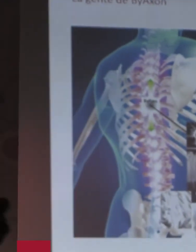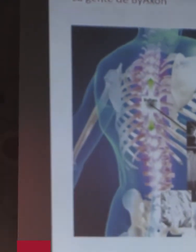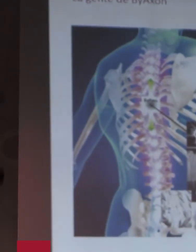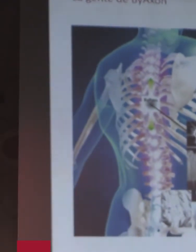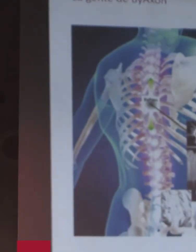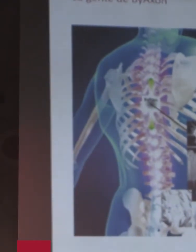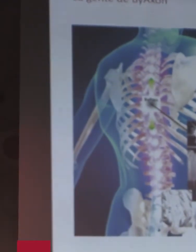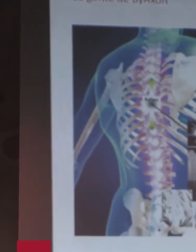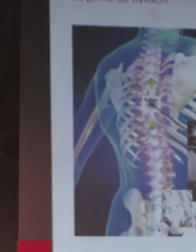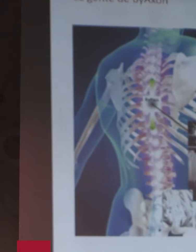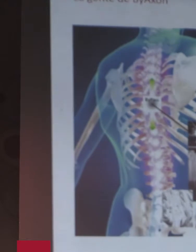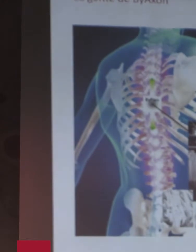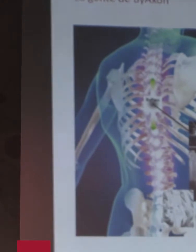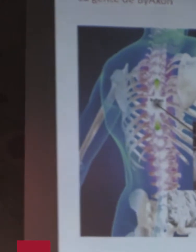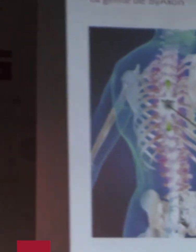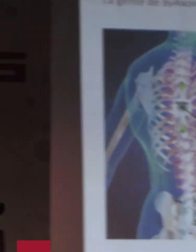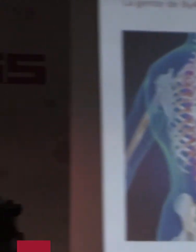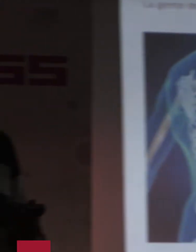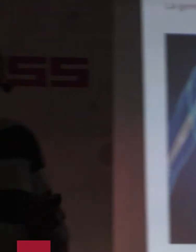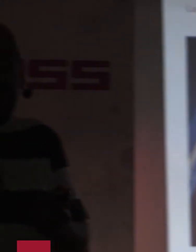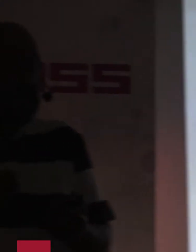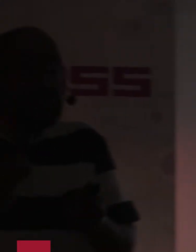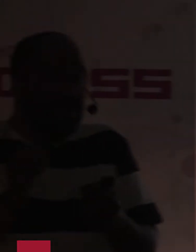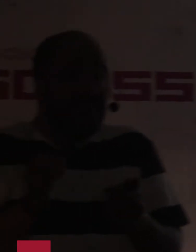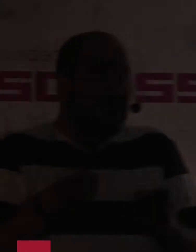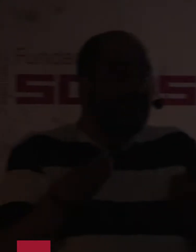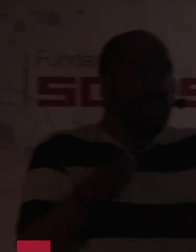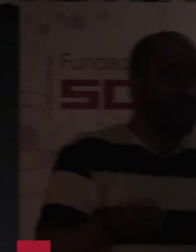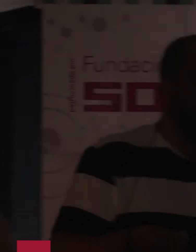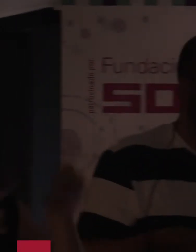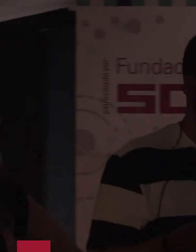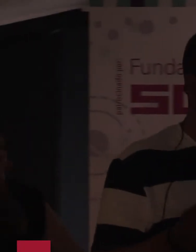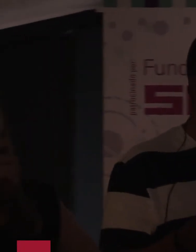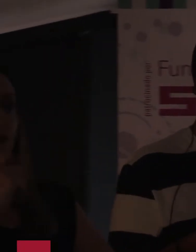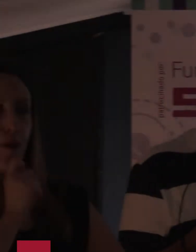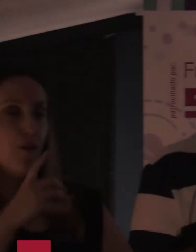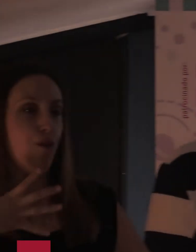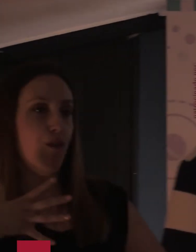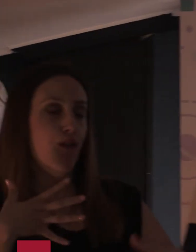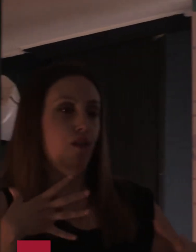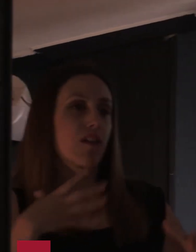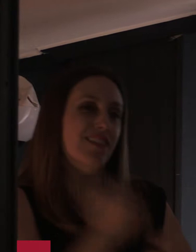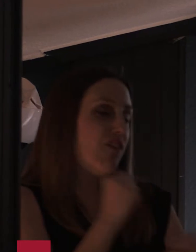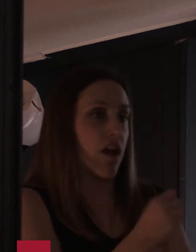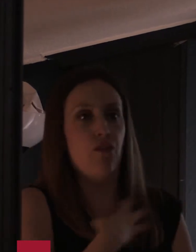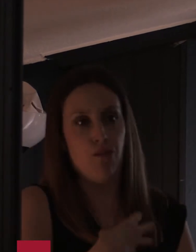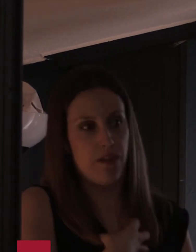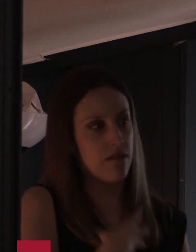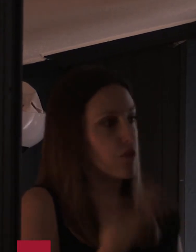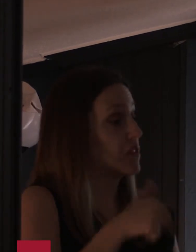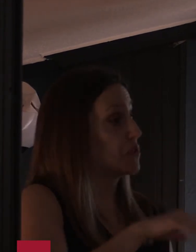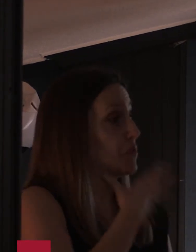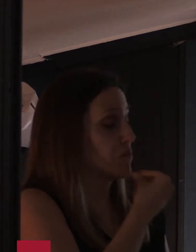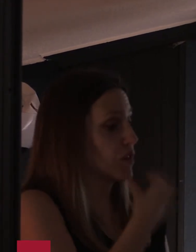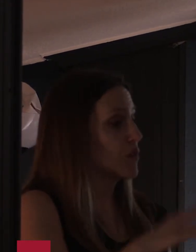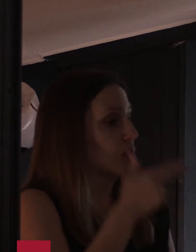Italia sola, no puede abordar un problema complejo. Y el problema es lo suficientemente bonito, lo suficientemente interesante, como para juntar a todo este